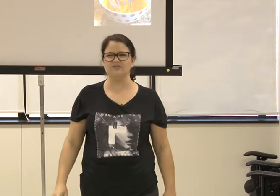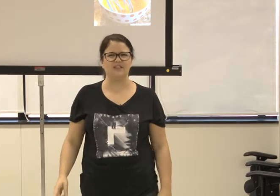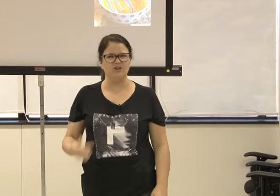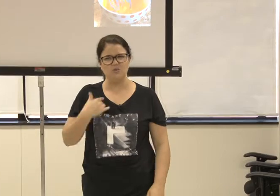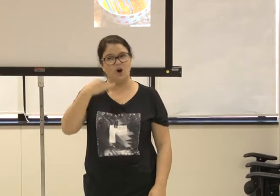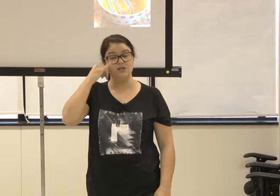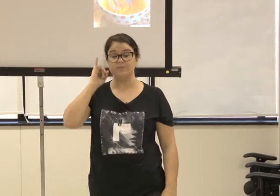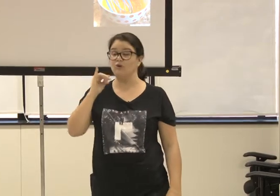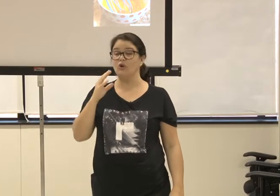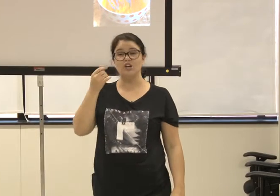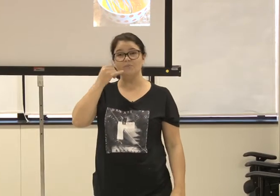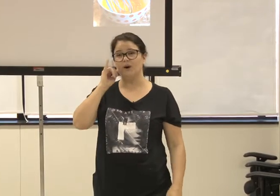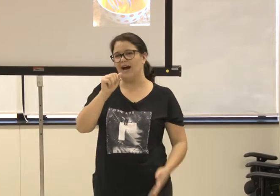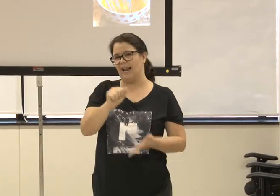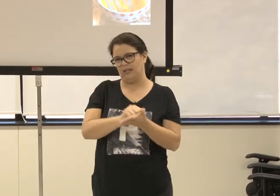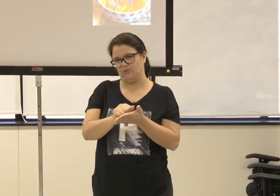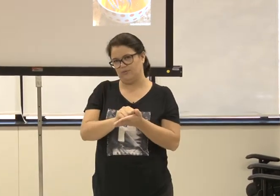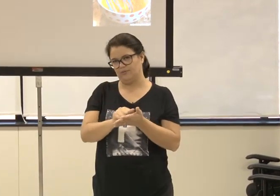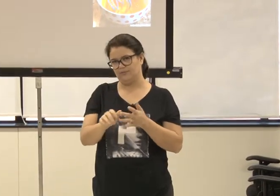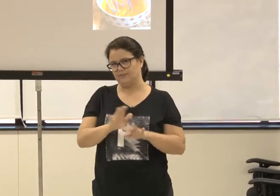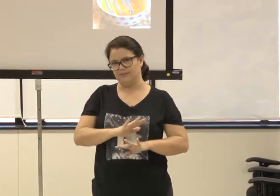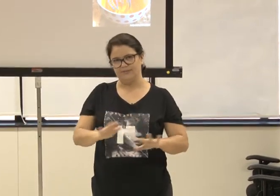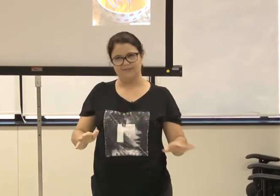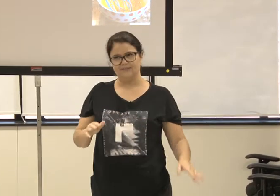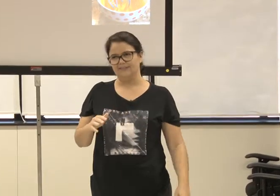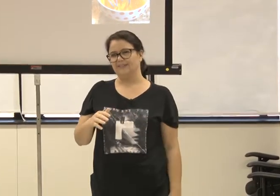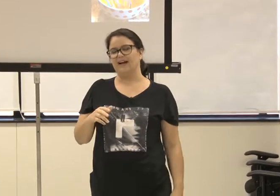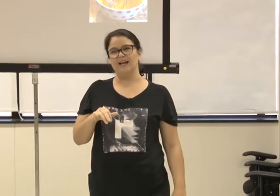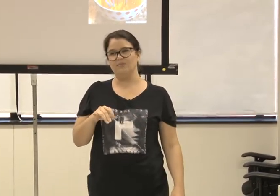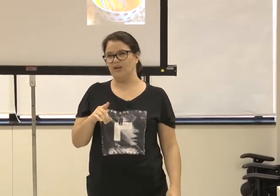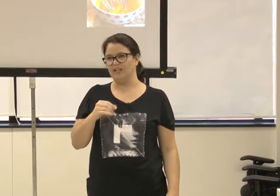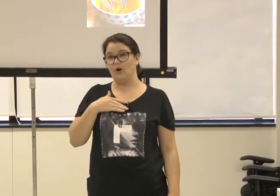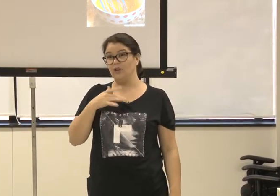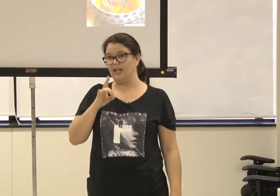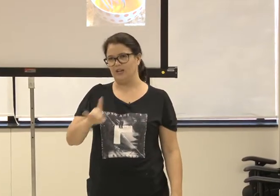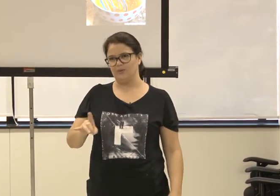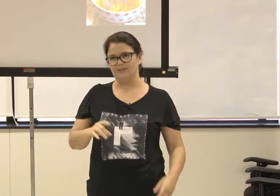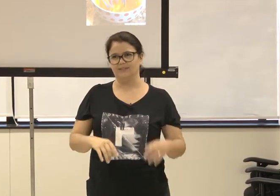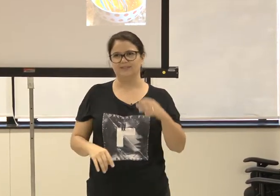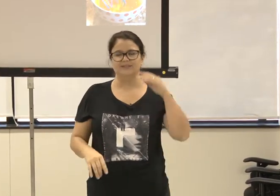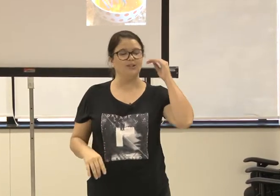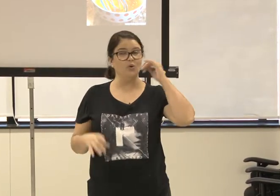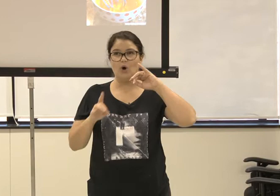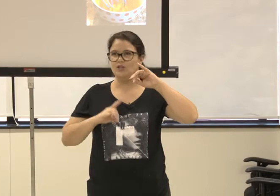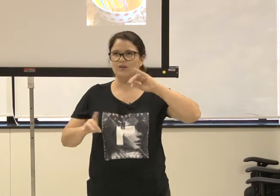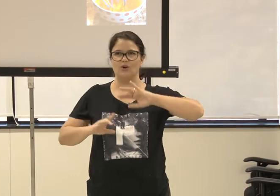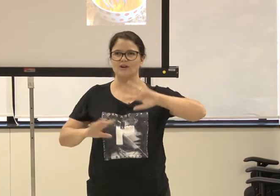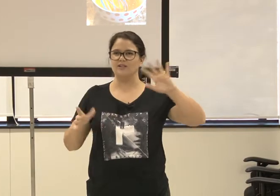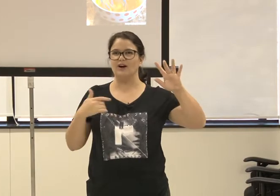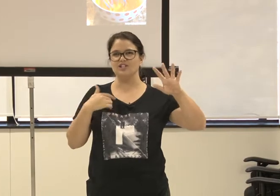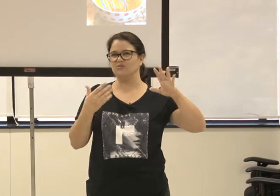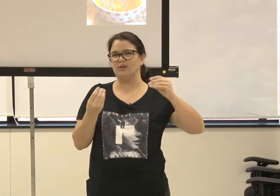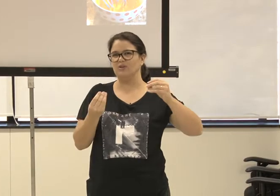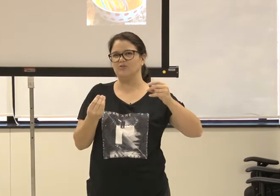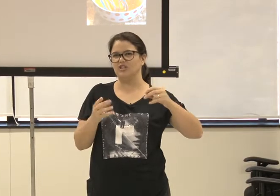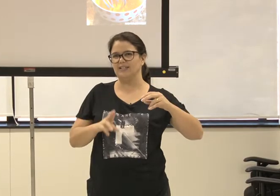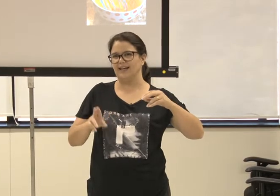Não gosto, porque eu não gosto de boi ralado. Carne moída, odeio. Não gosto. Eu acho que não tem muita utilidade na